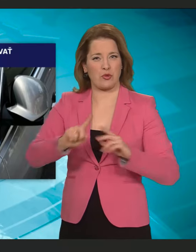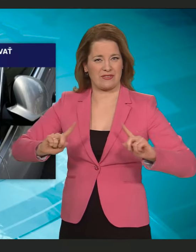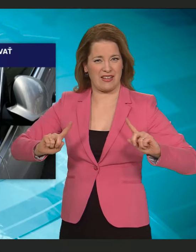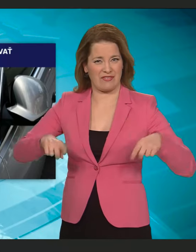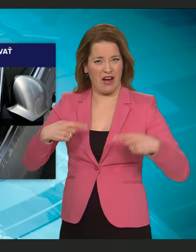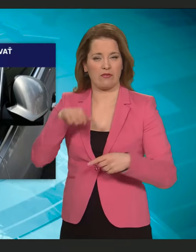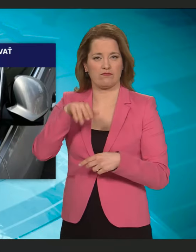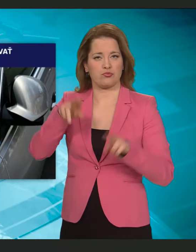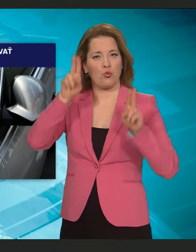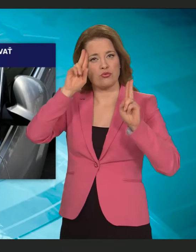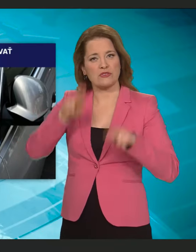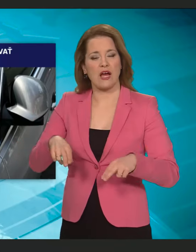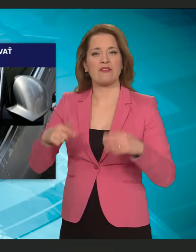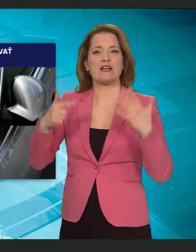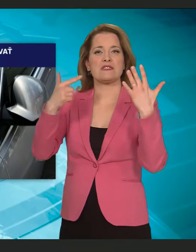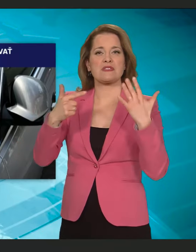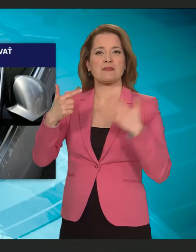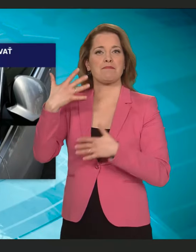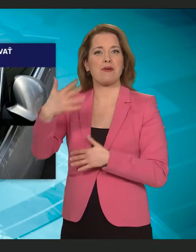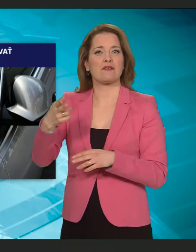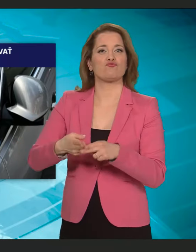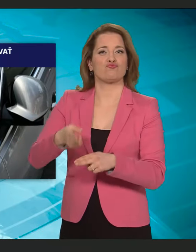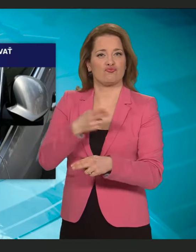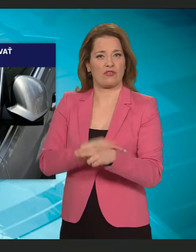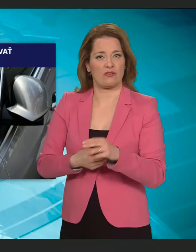o prípadných odlišnostiach pred cestou do zahraničia.